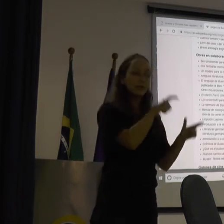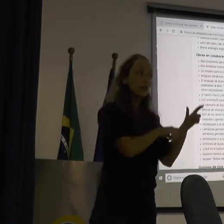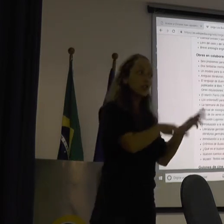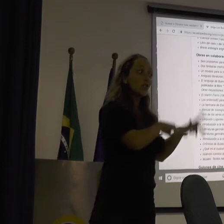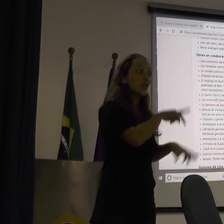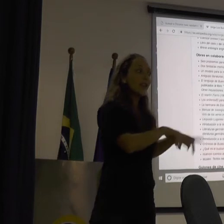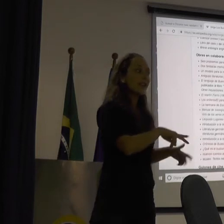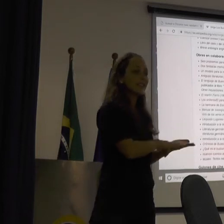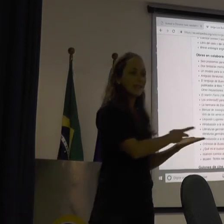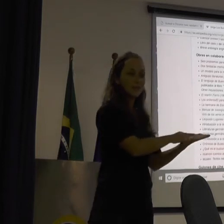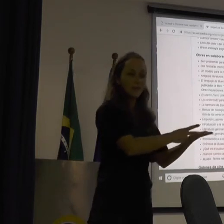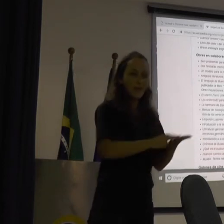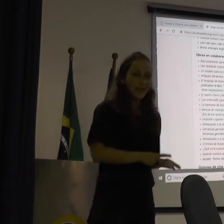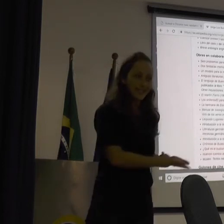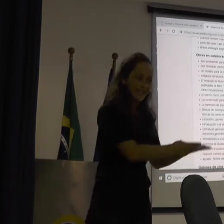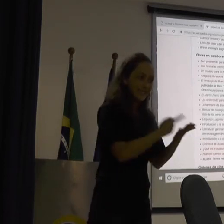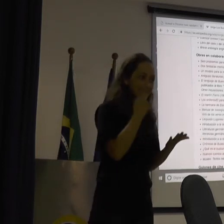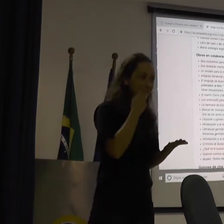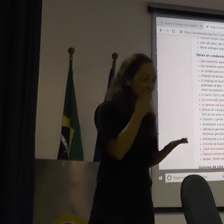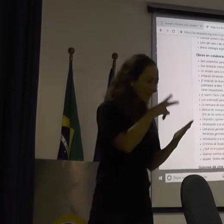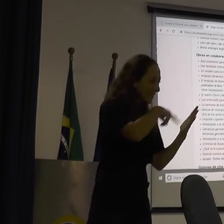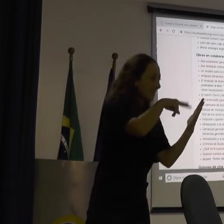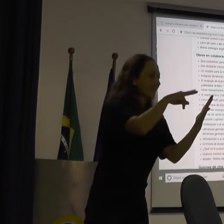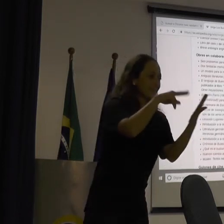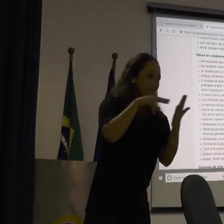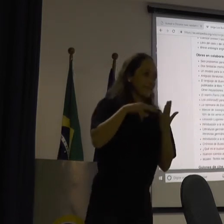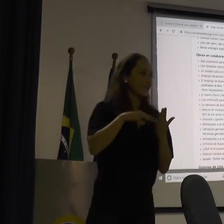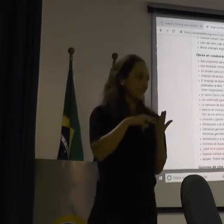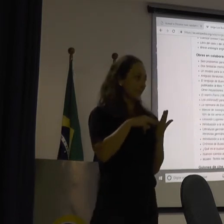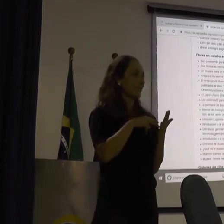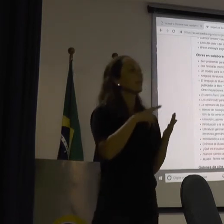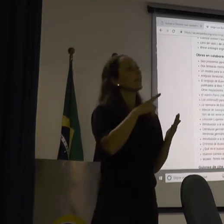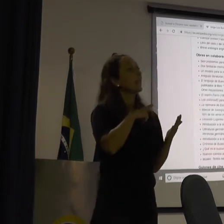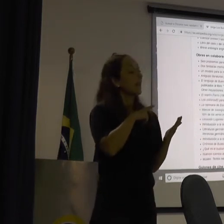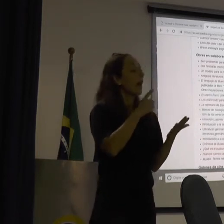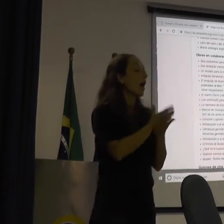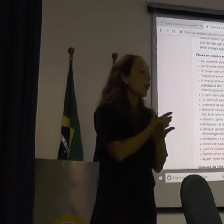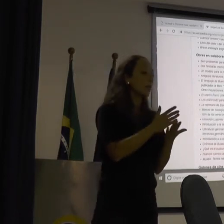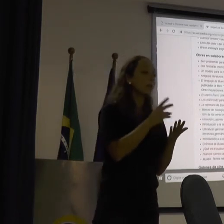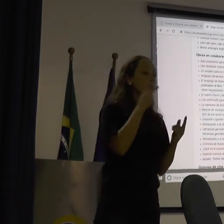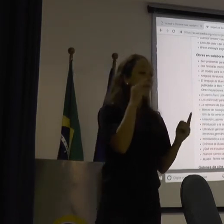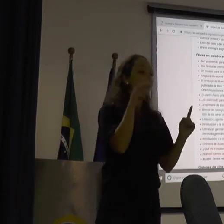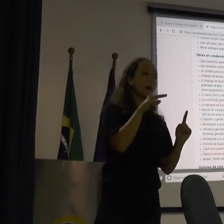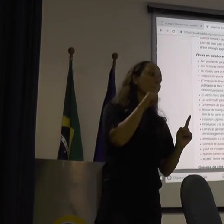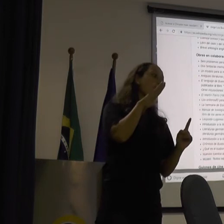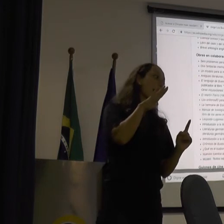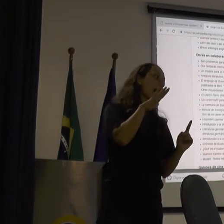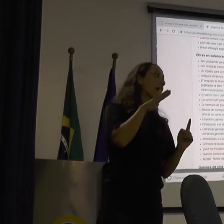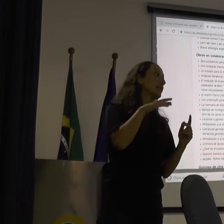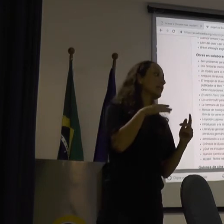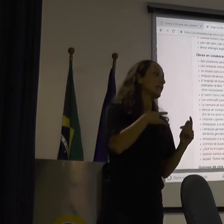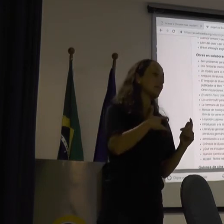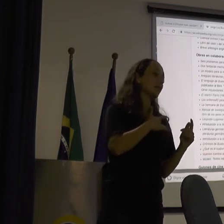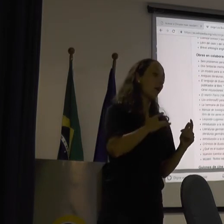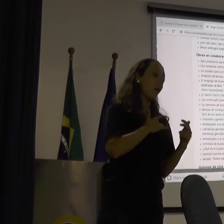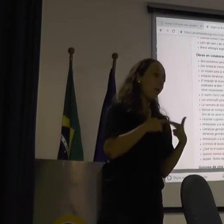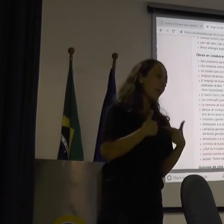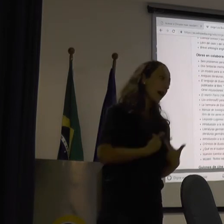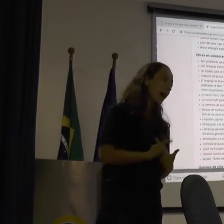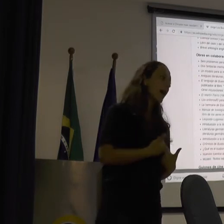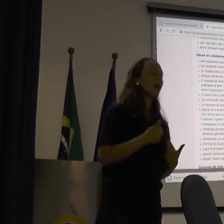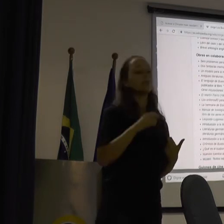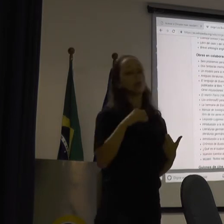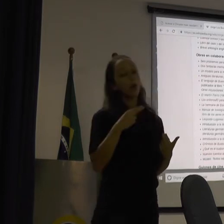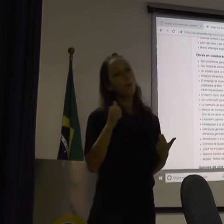biblioteca. Então, olha, eu quero... Aí eu tenho uma Ilíada romântica, né, uma Ilíada barroca, uma